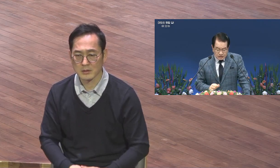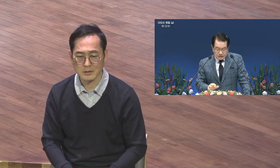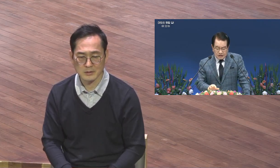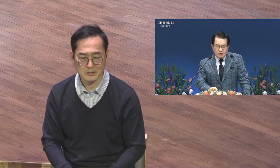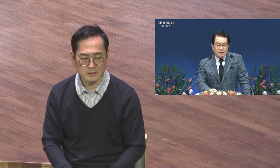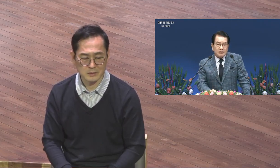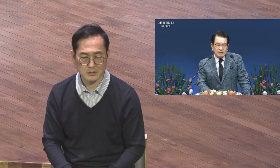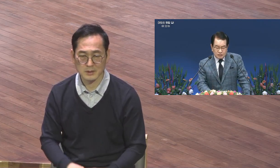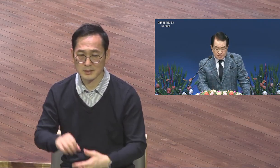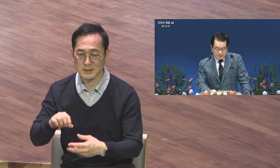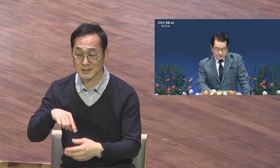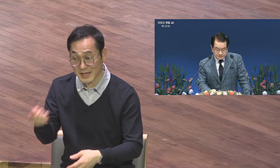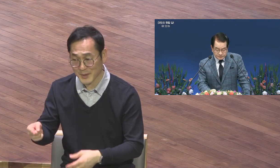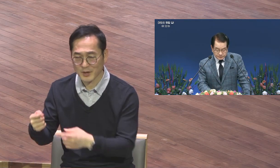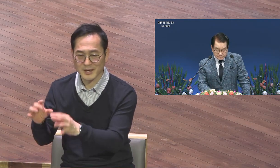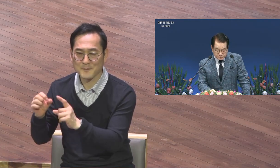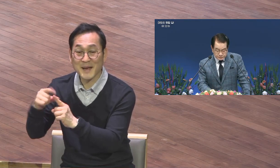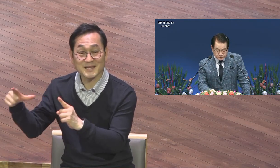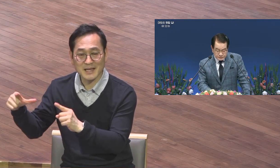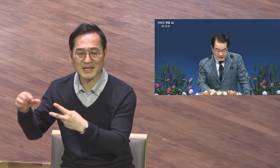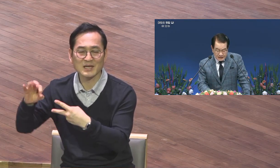나이지리아에 이어서 2위에 2위.